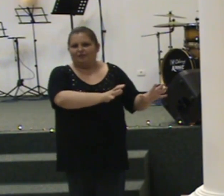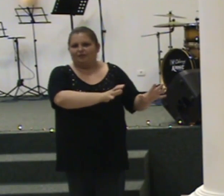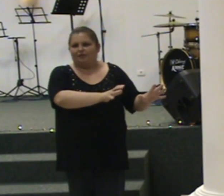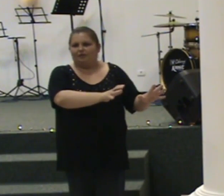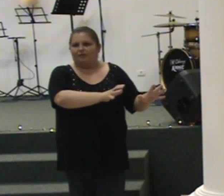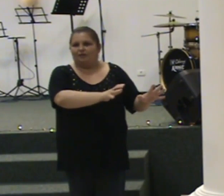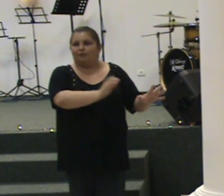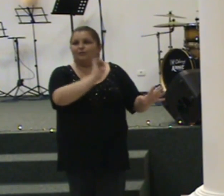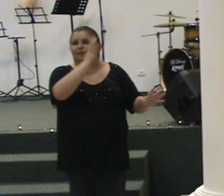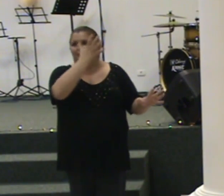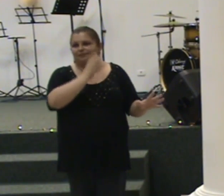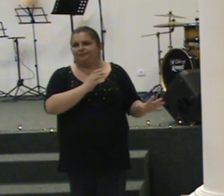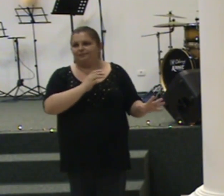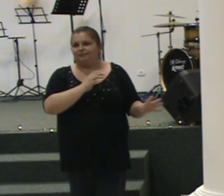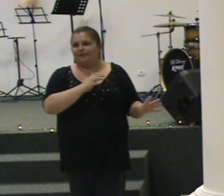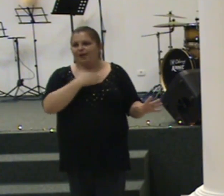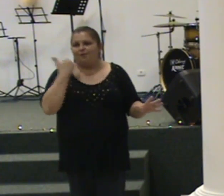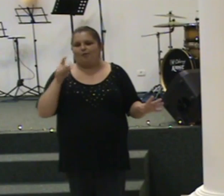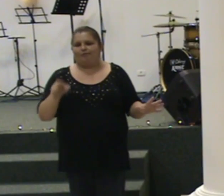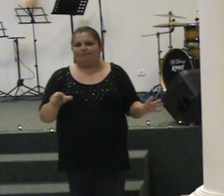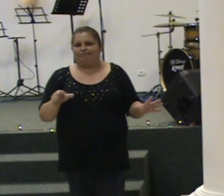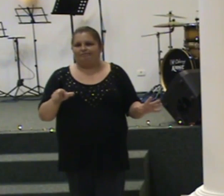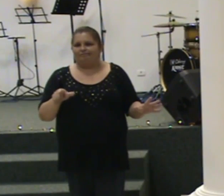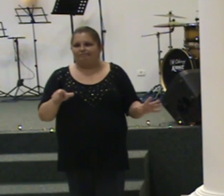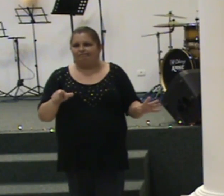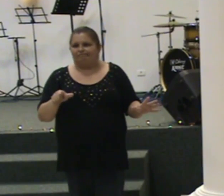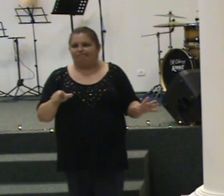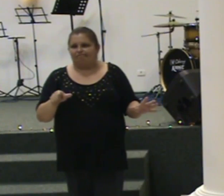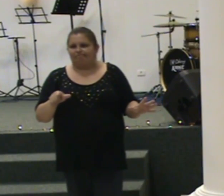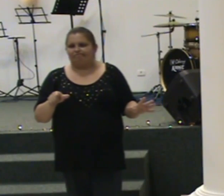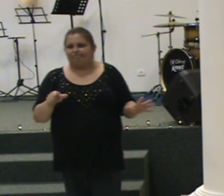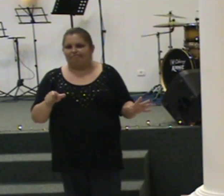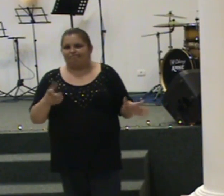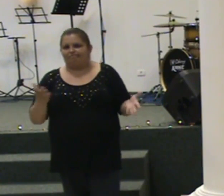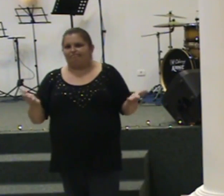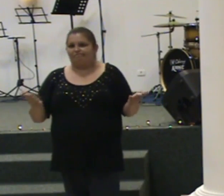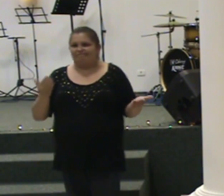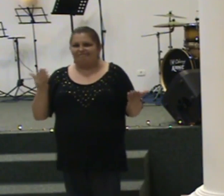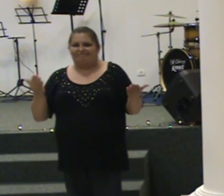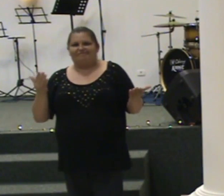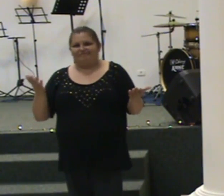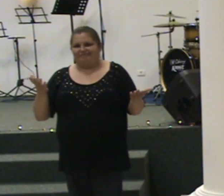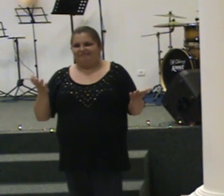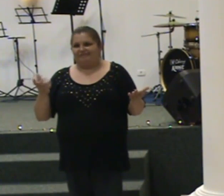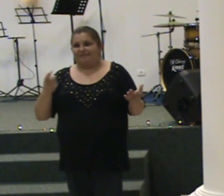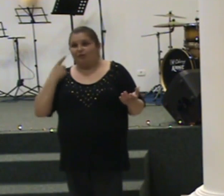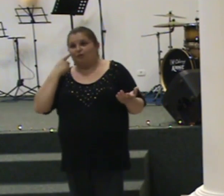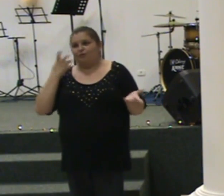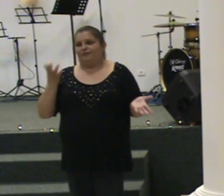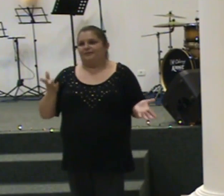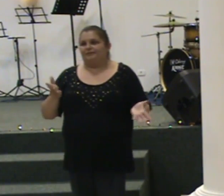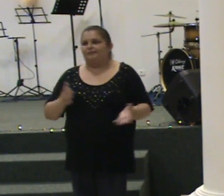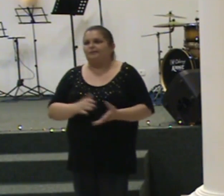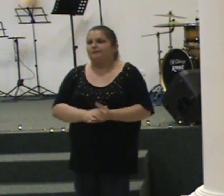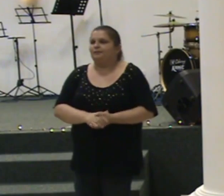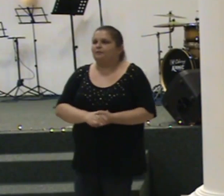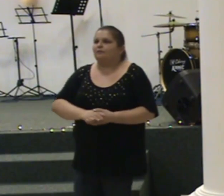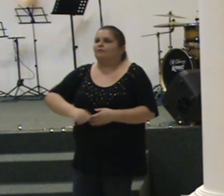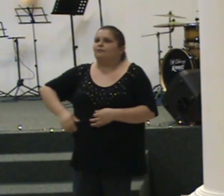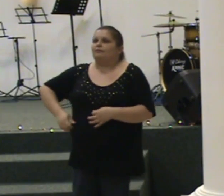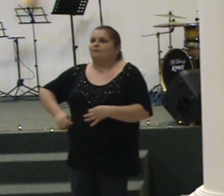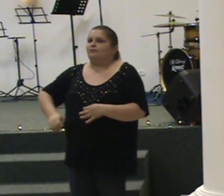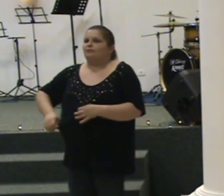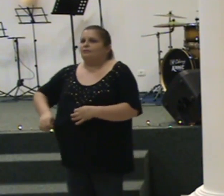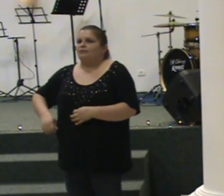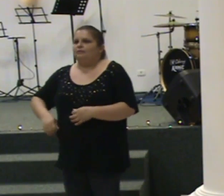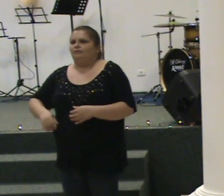dela, ela vai ser apedrejada e vai morrer. Irmãos, quantas vezes